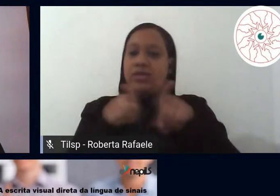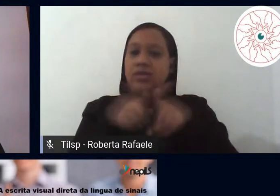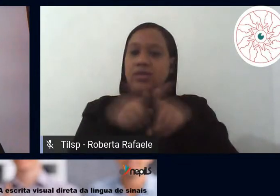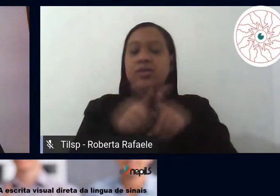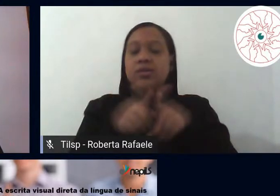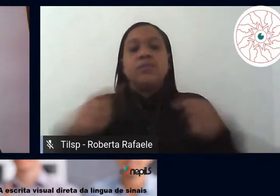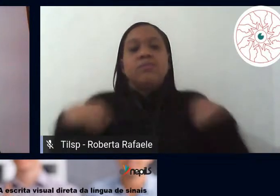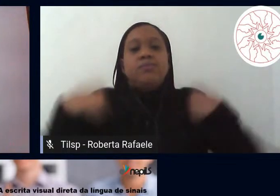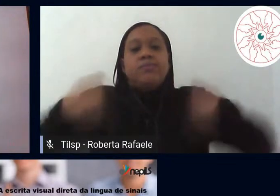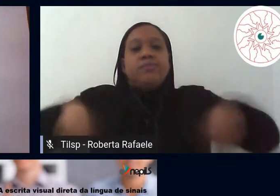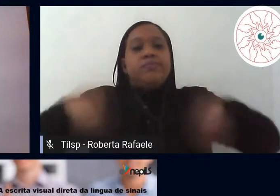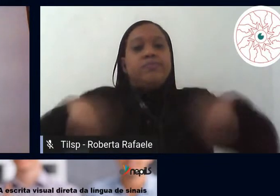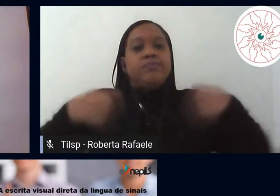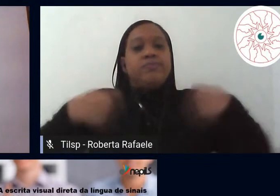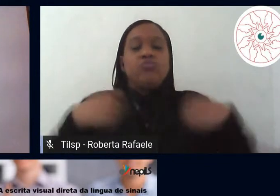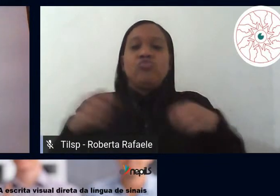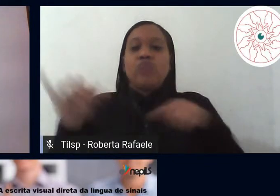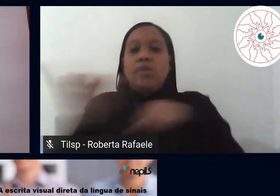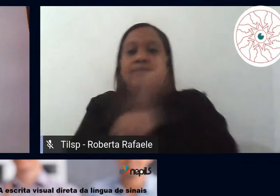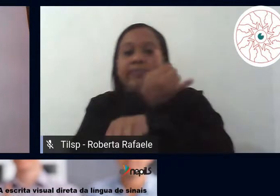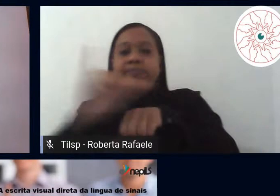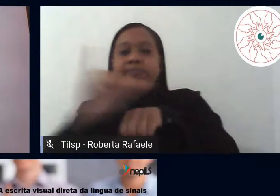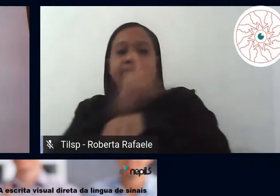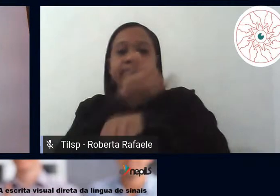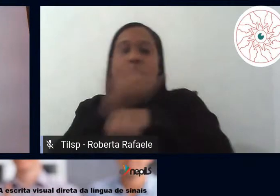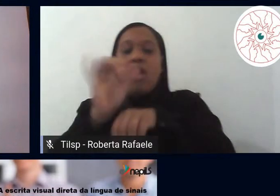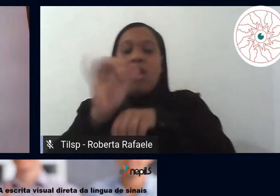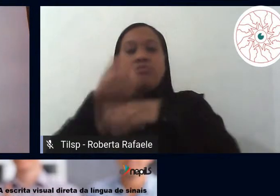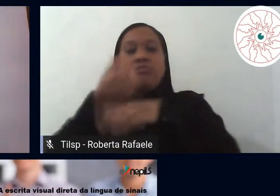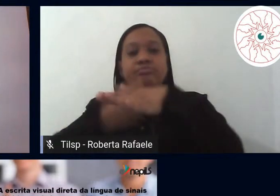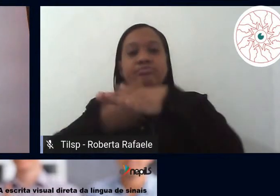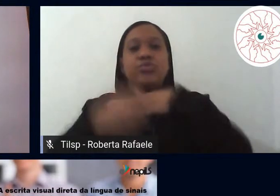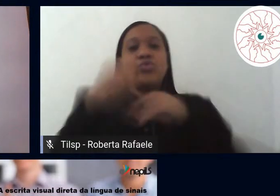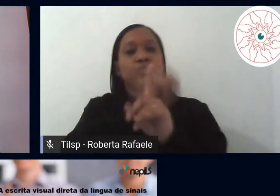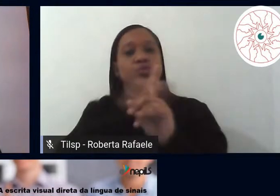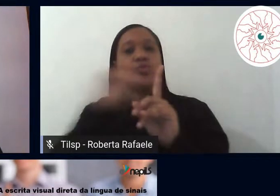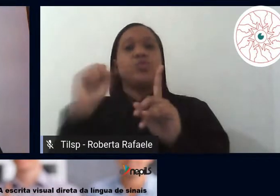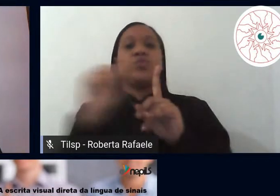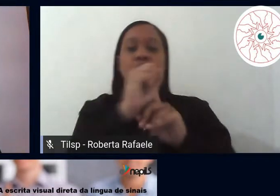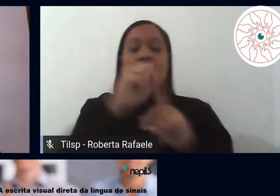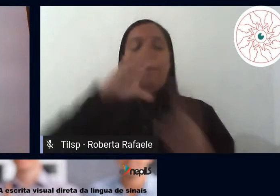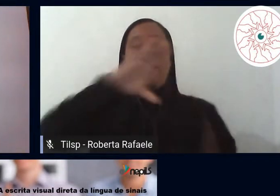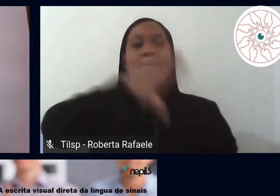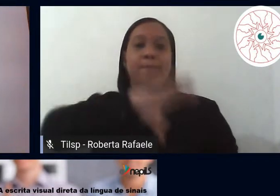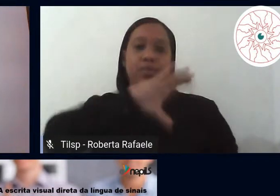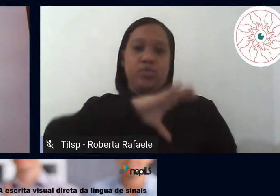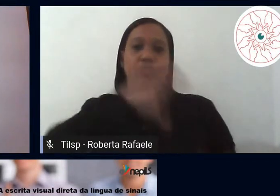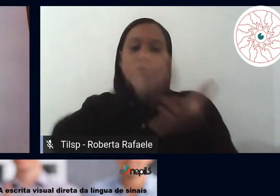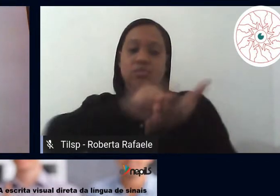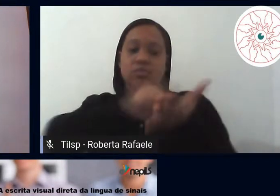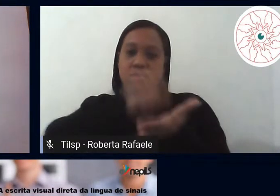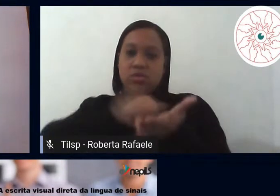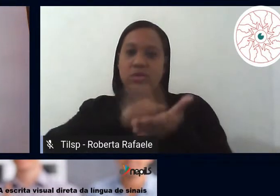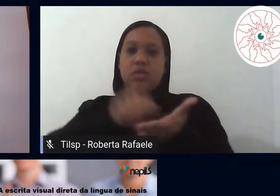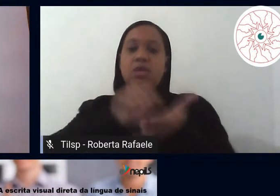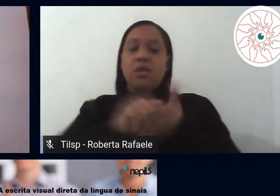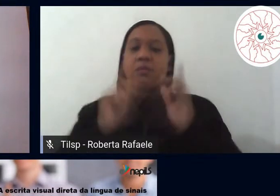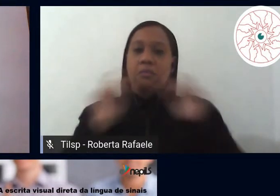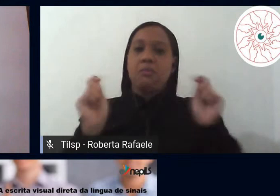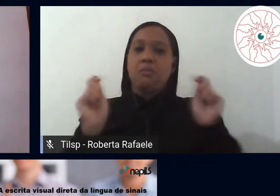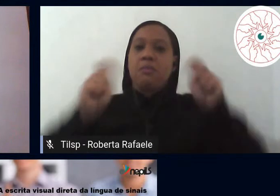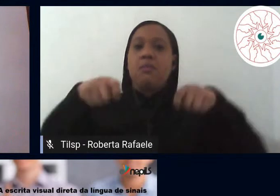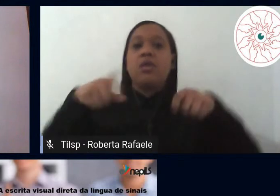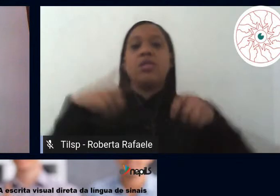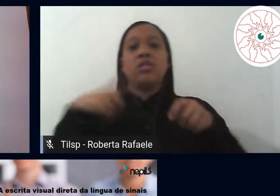social, o português escrito poderá contar com o referencial linguístico consistente na L1, que é